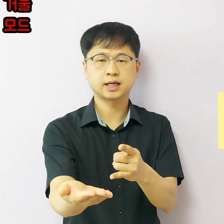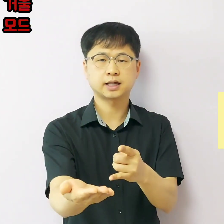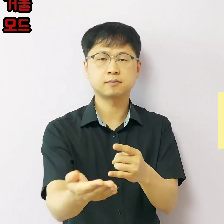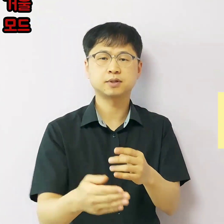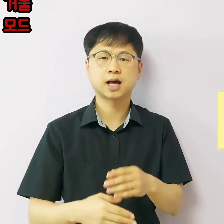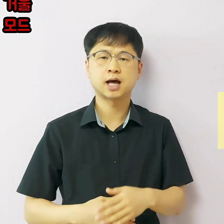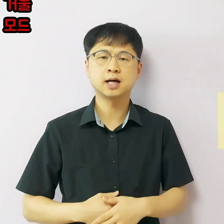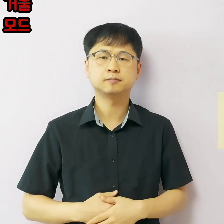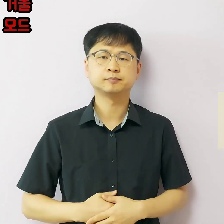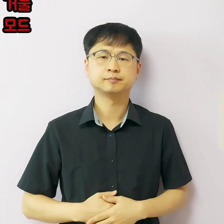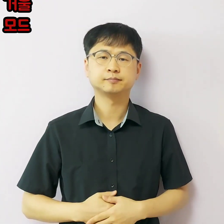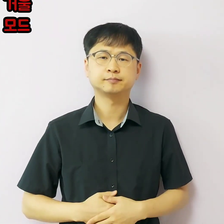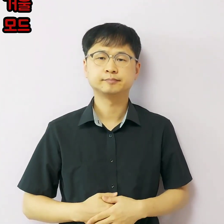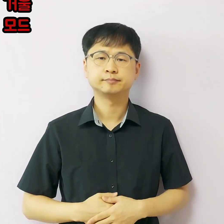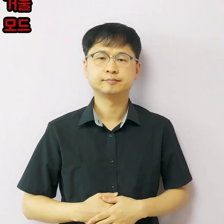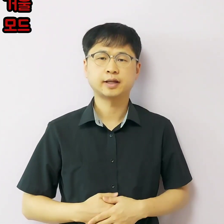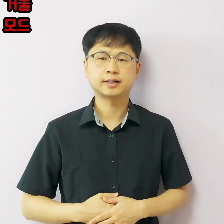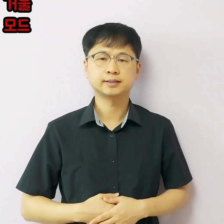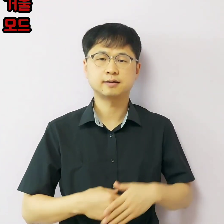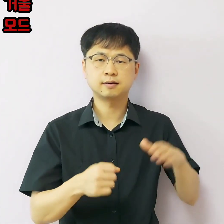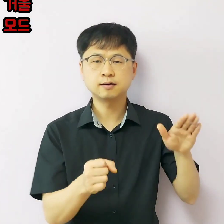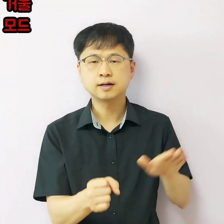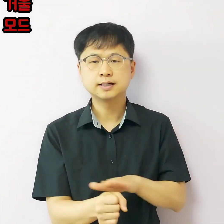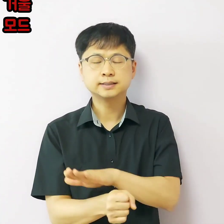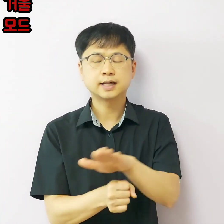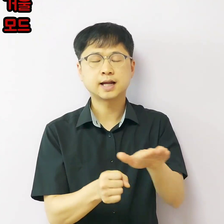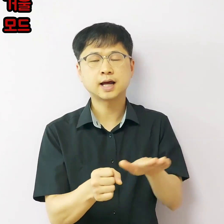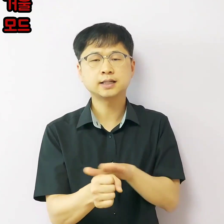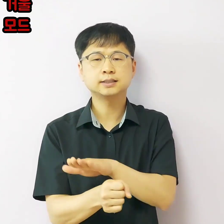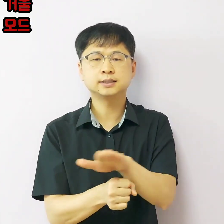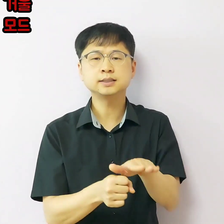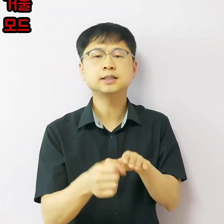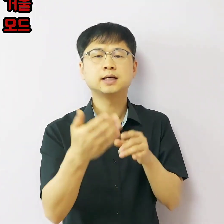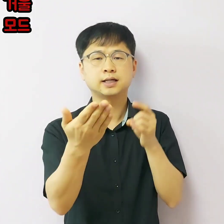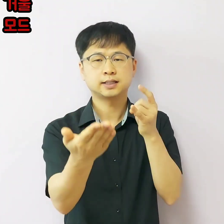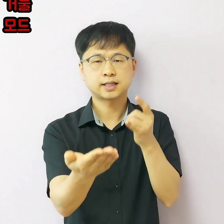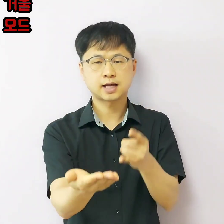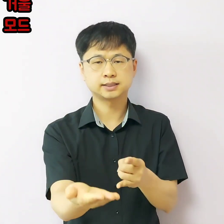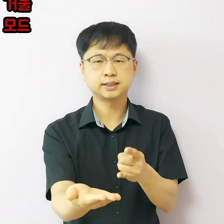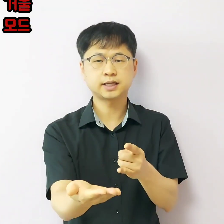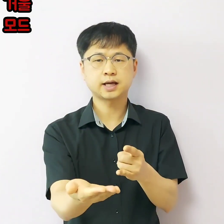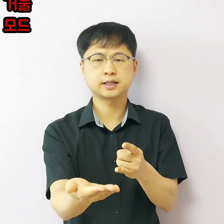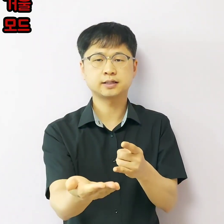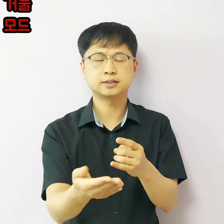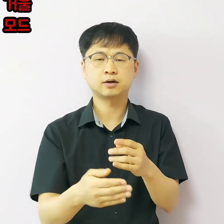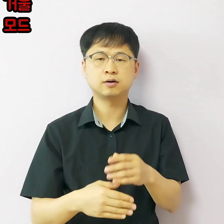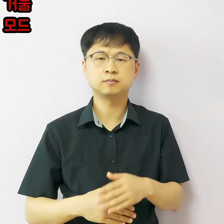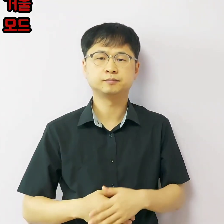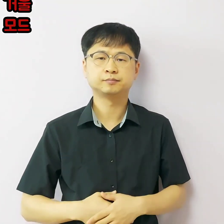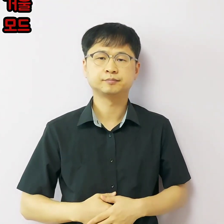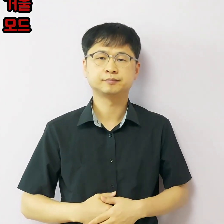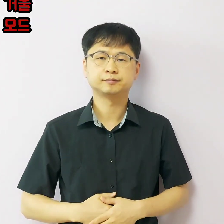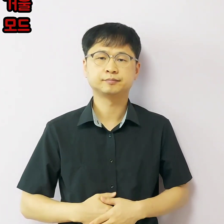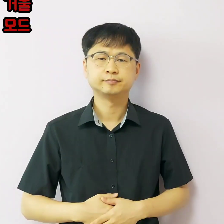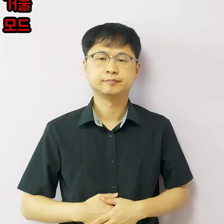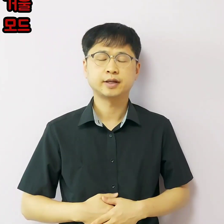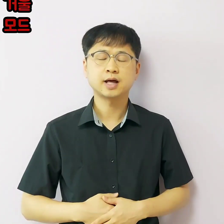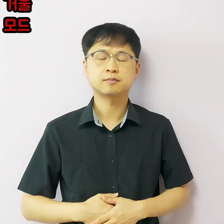당신에게가 됩니다. 네, 그래서 사랑하는 당신께가 되겠죠. 네, 다음